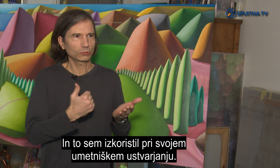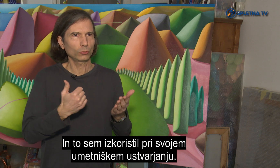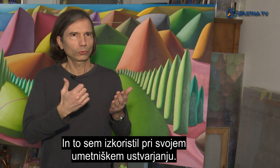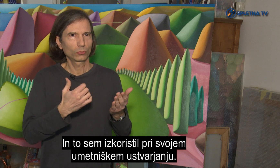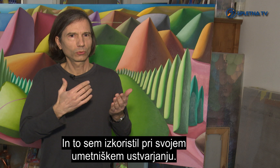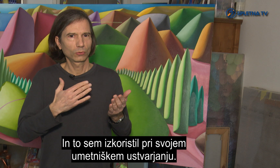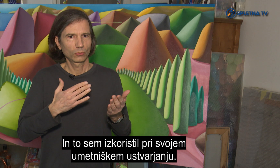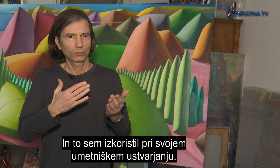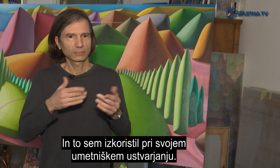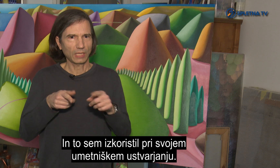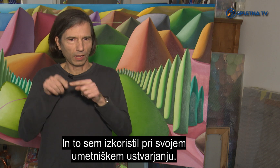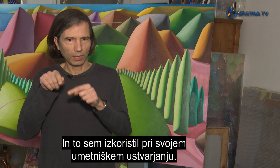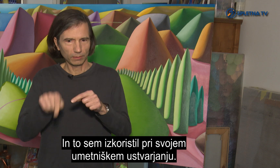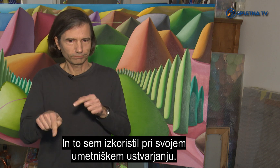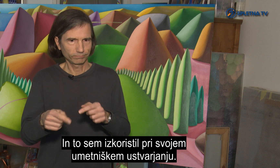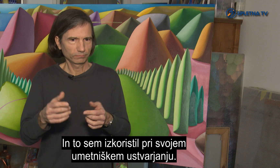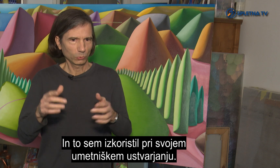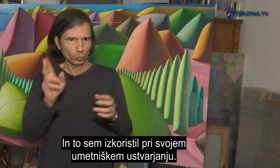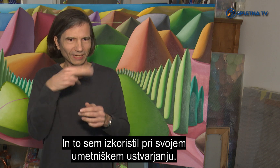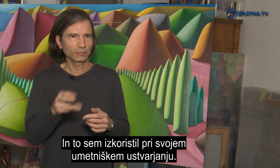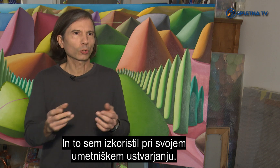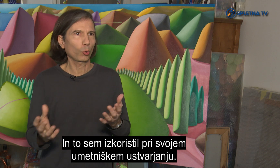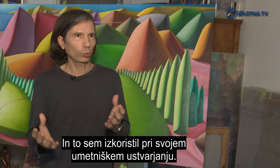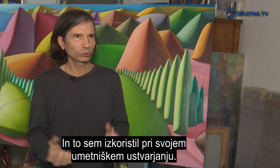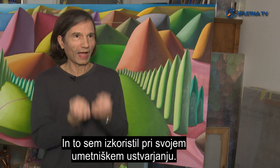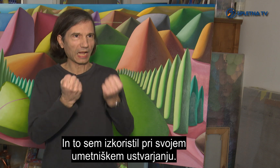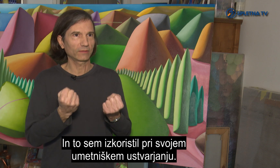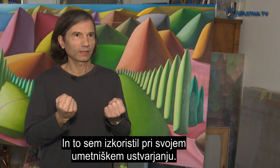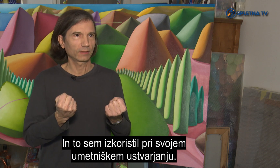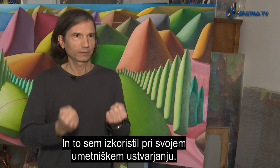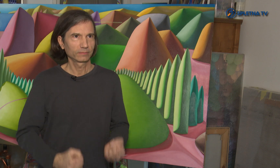Gorice za umetniško ustvarjanje.